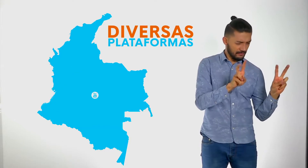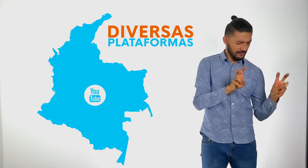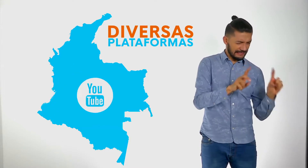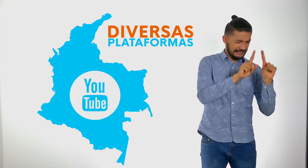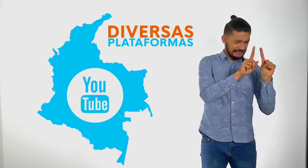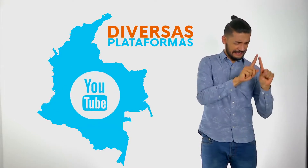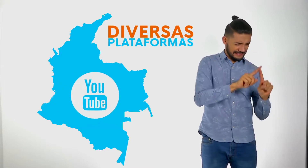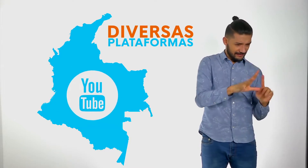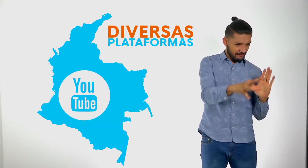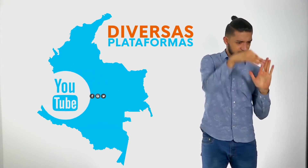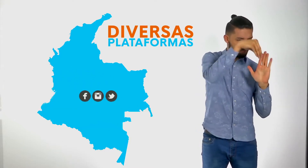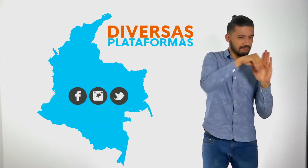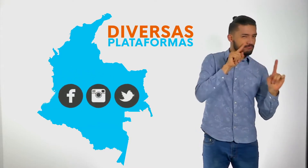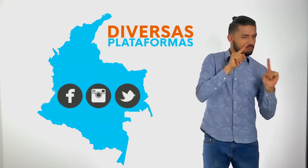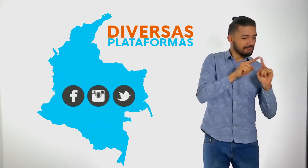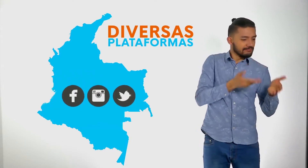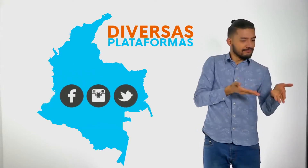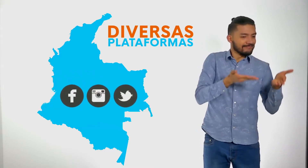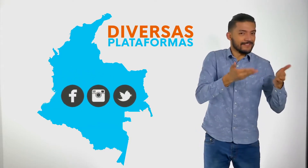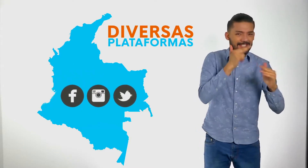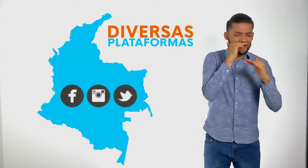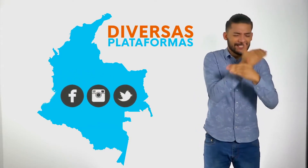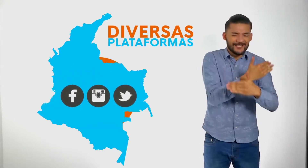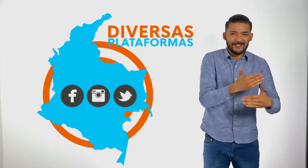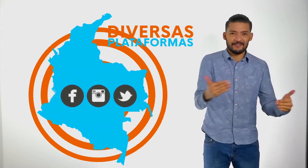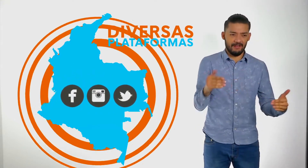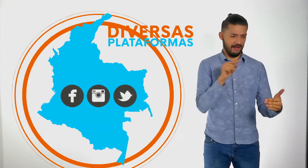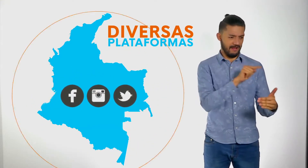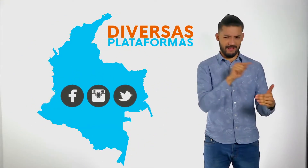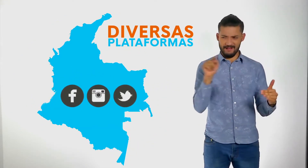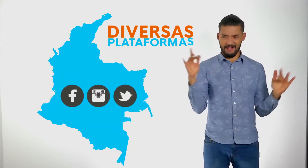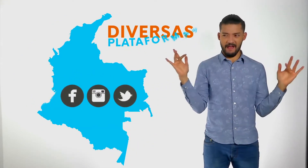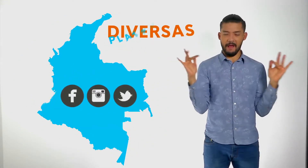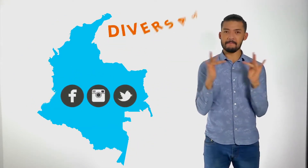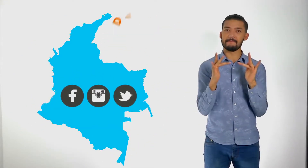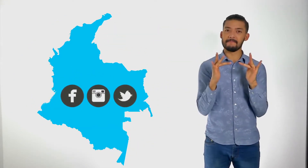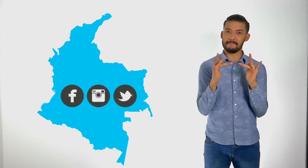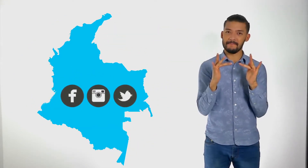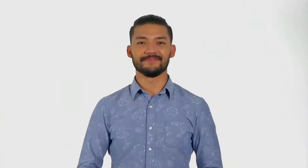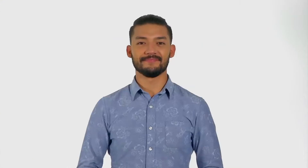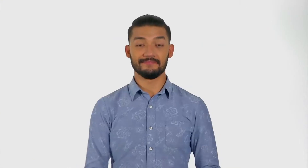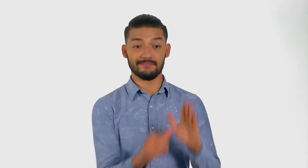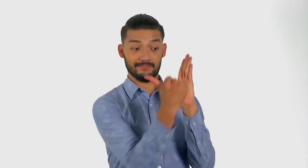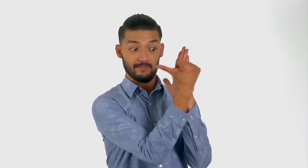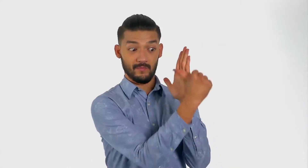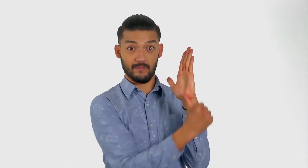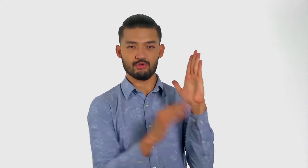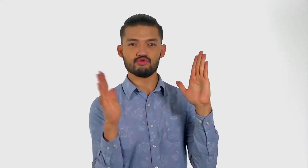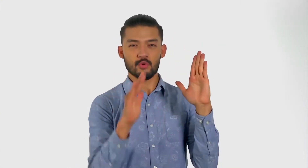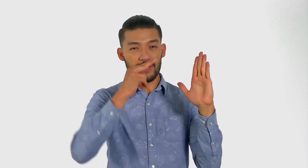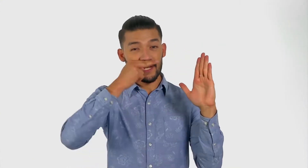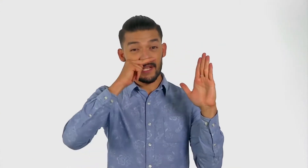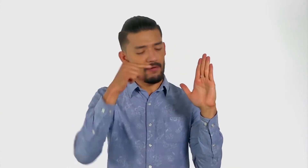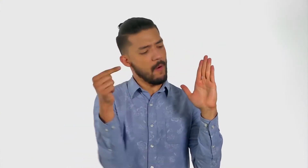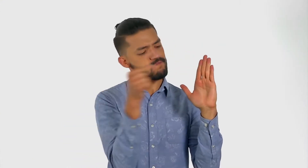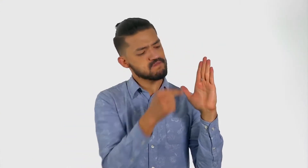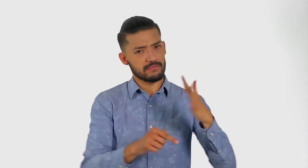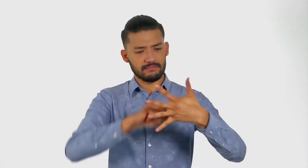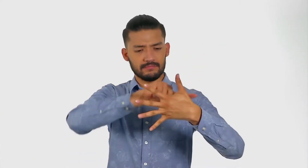YouTube, redes sociales, medios de comunicación a los que tienen acceso. Los programas infantiles deben cumplir a